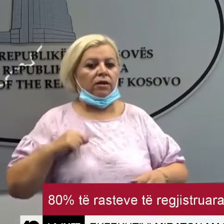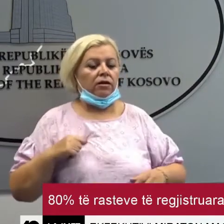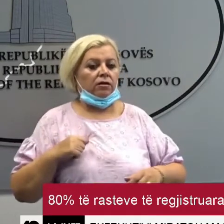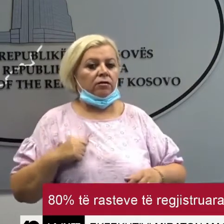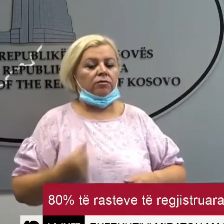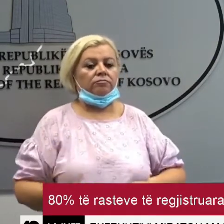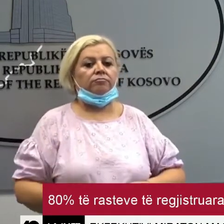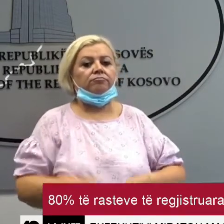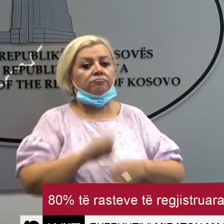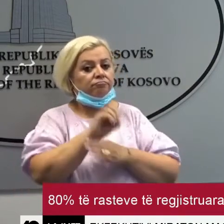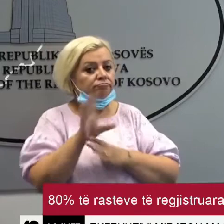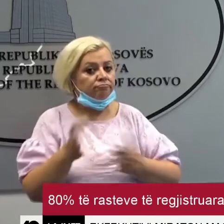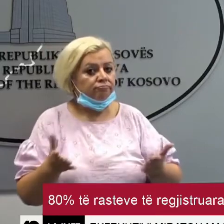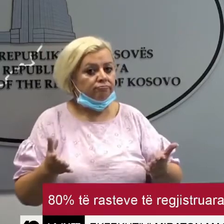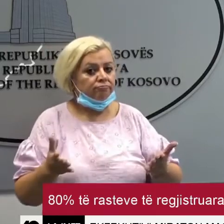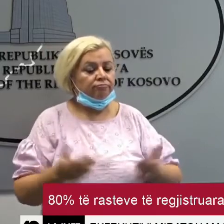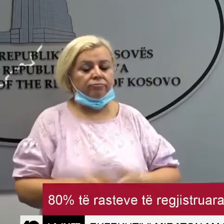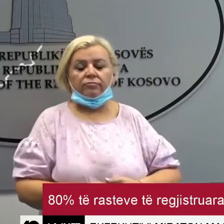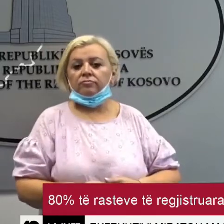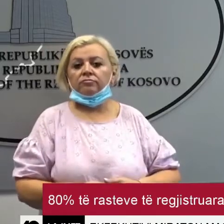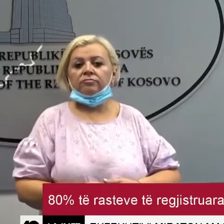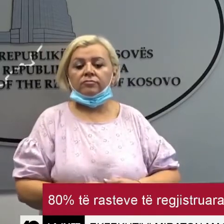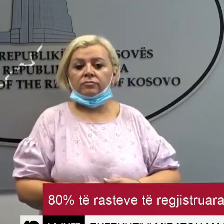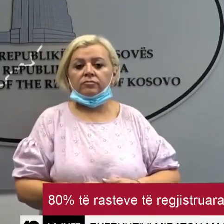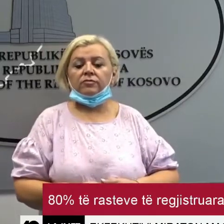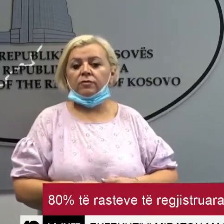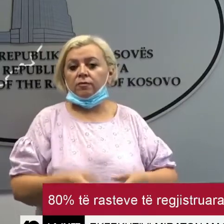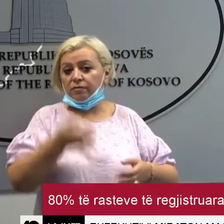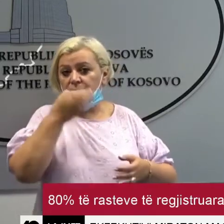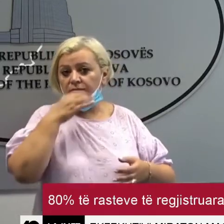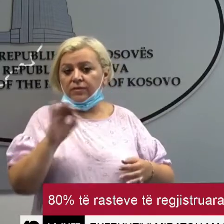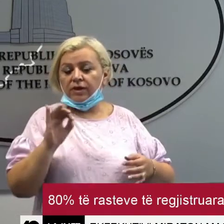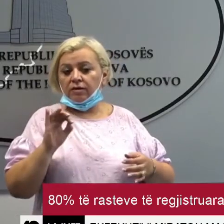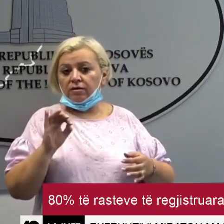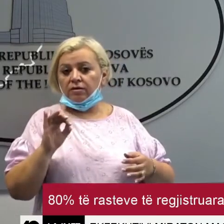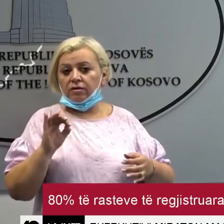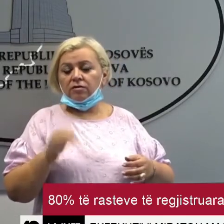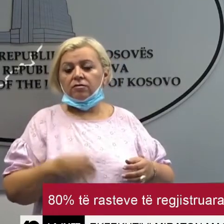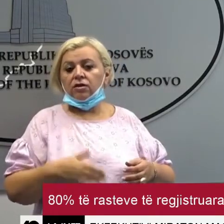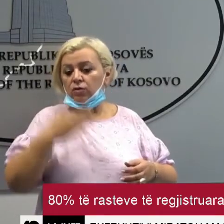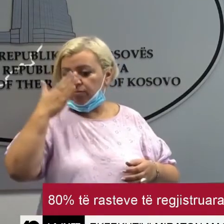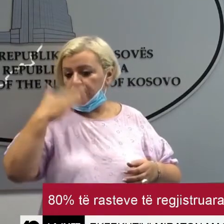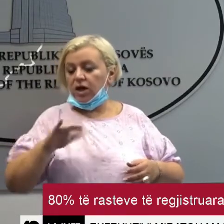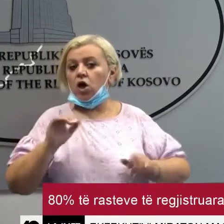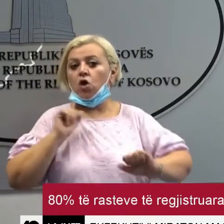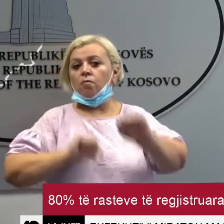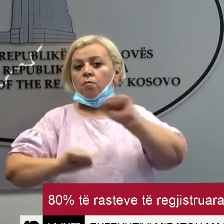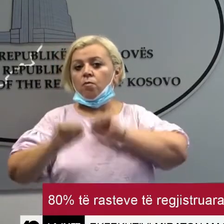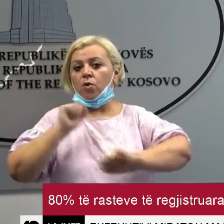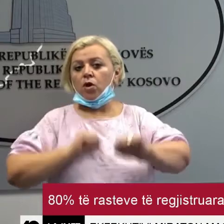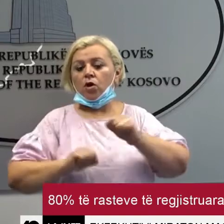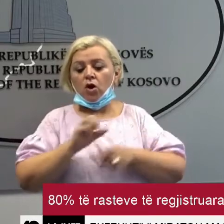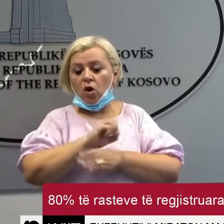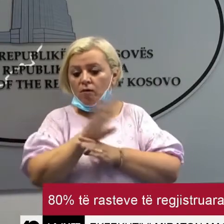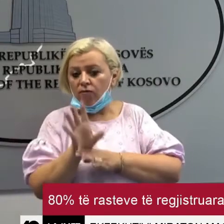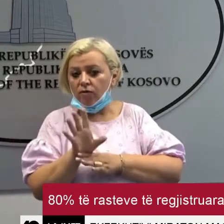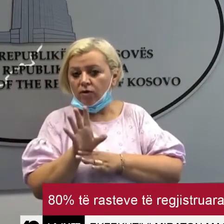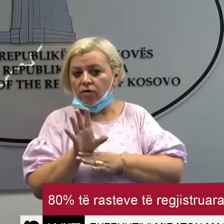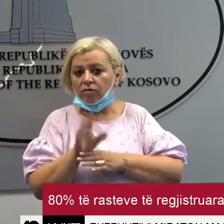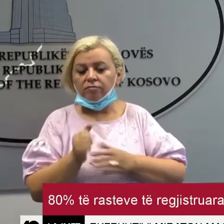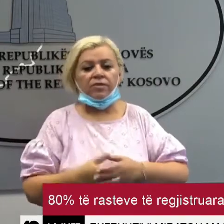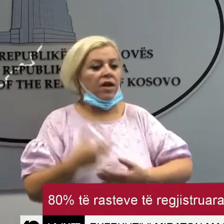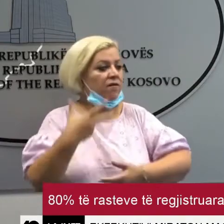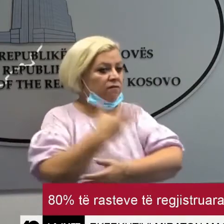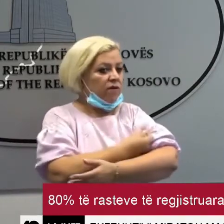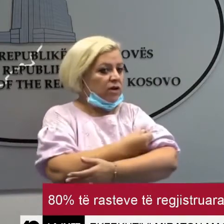pandemia COVID-19. Andaj, mbetet që masa më e mirë, më e lirë dhe më efikase në mbrojtje nga COVID-19